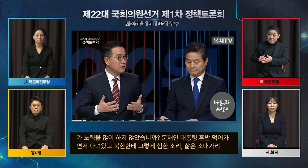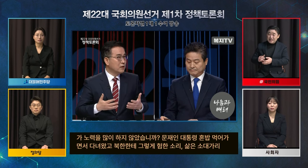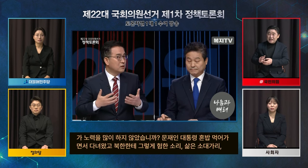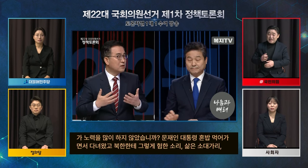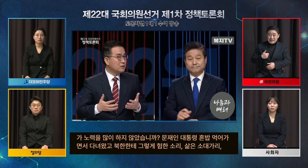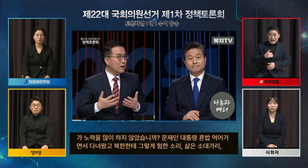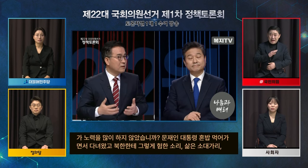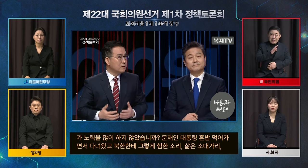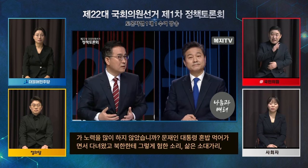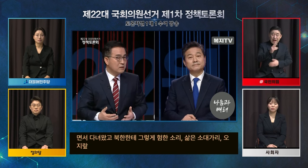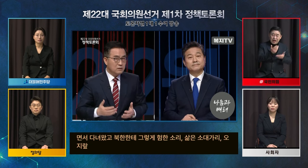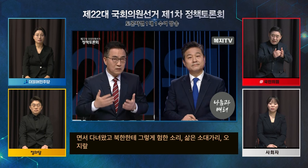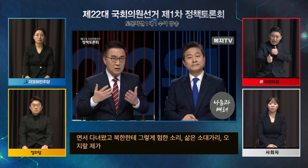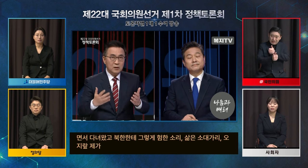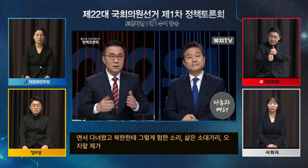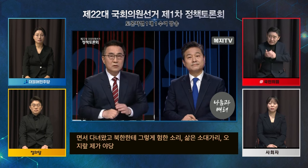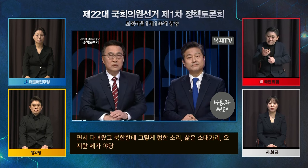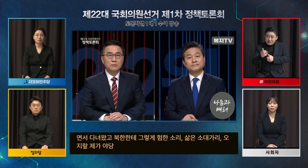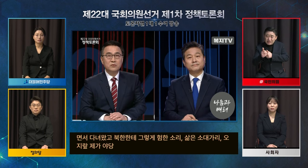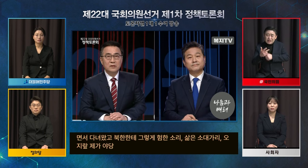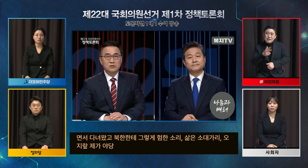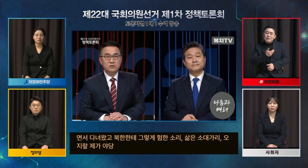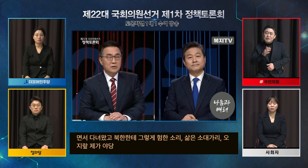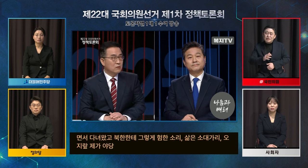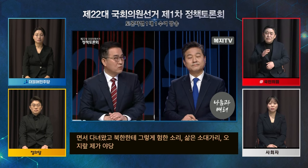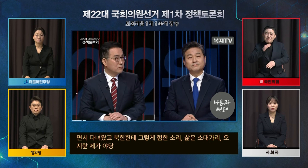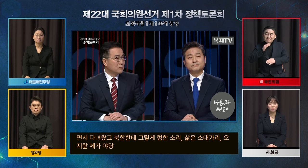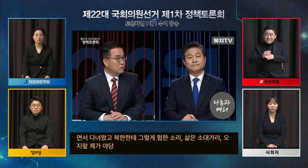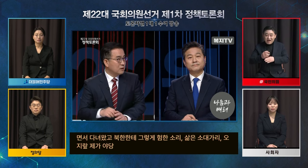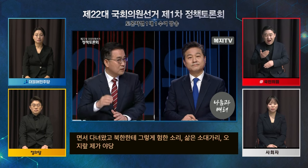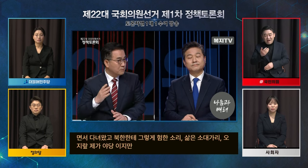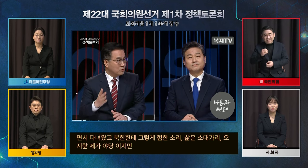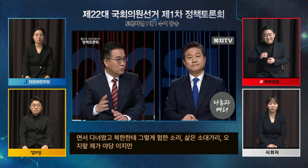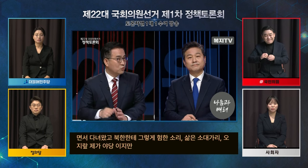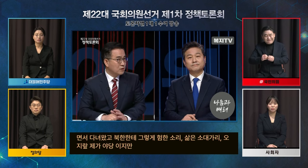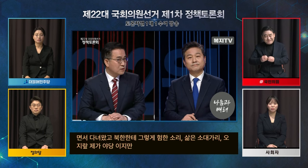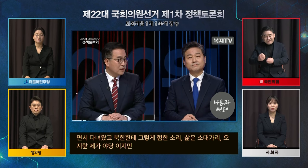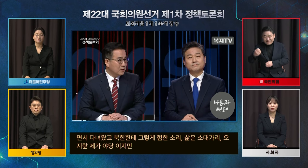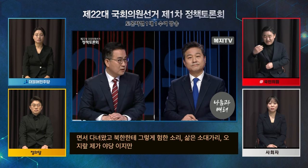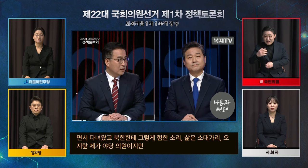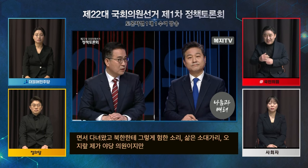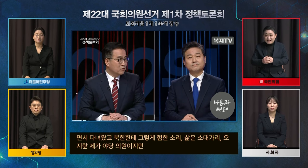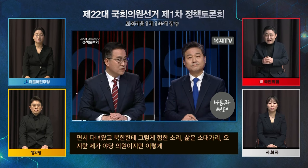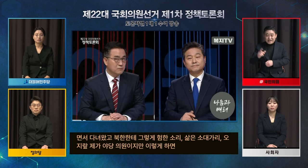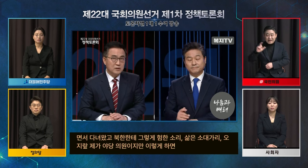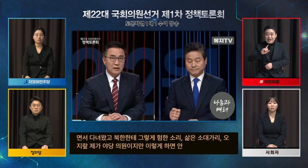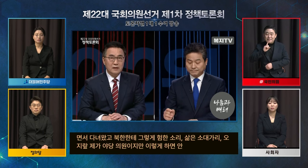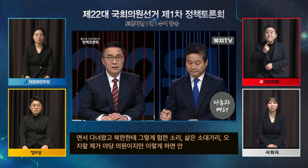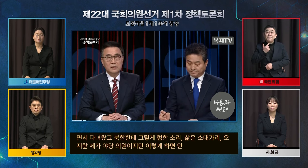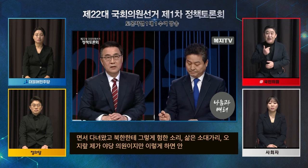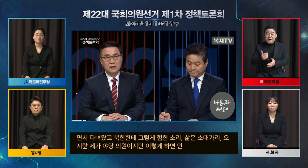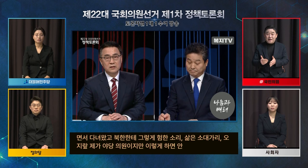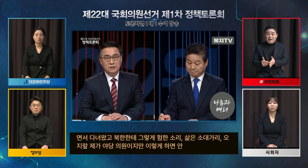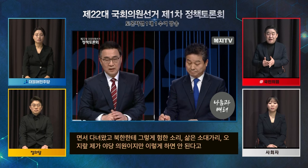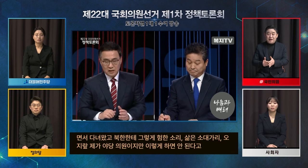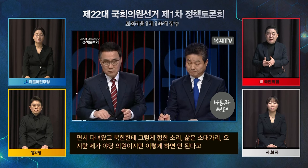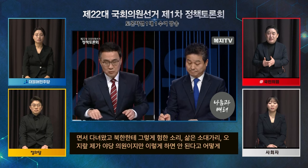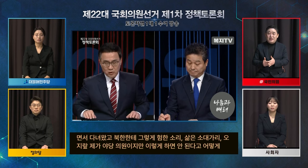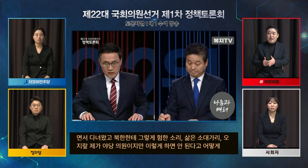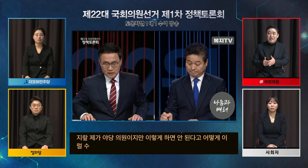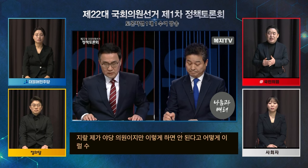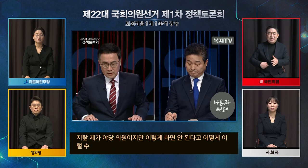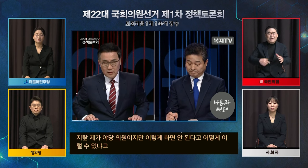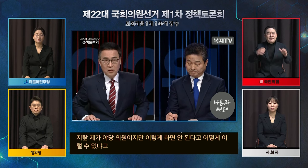의원이지만 이렇게 해서는 안 된다. 그래서 어떻게 북한이 이럴 수 있냐라고 정말 북한 방송 토론에서 강하게 이야기하고 했습니다. 이렇게